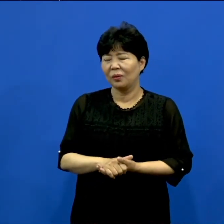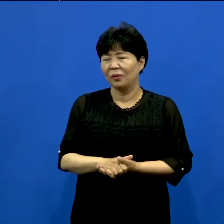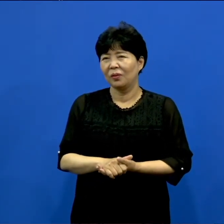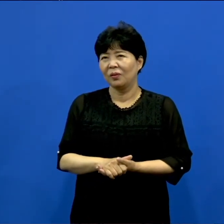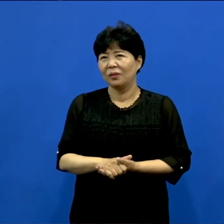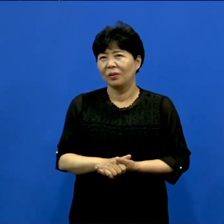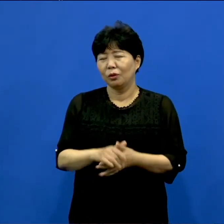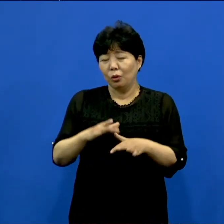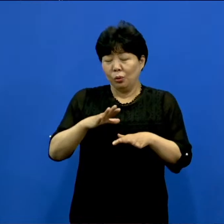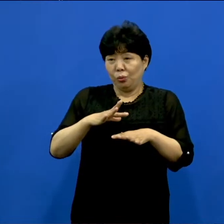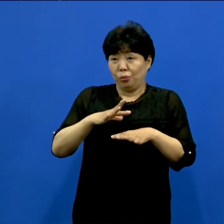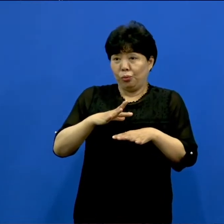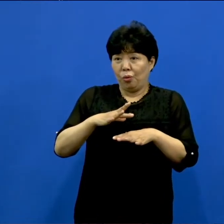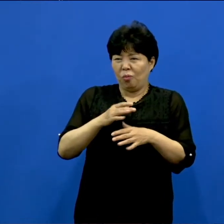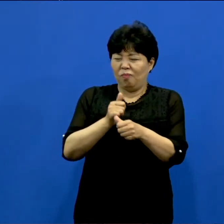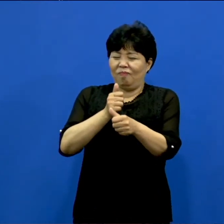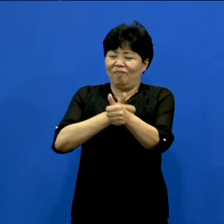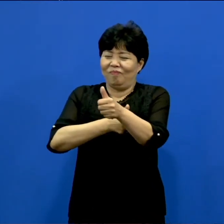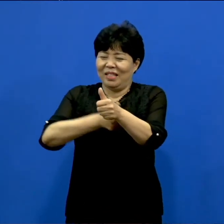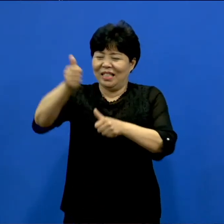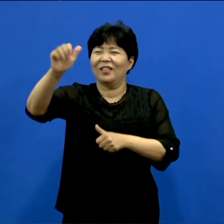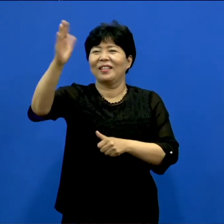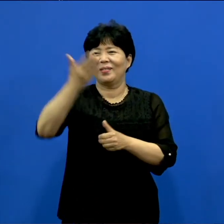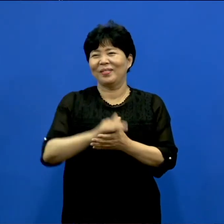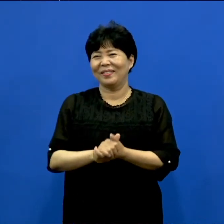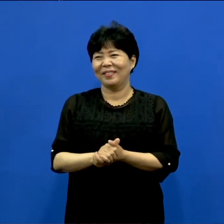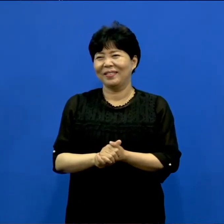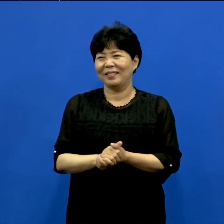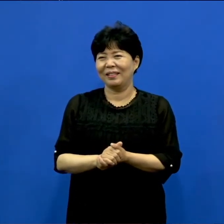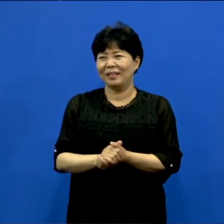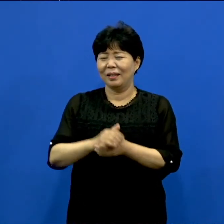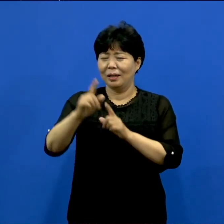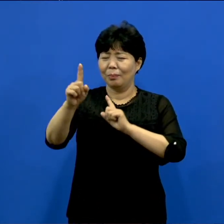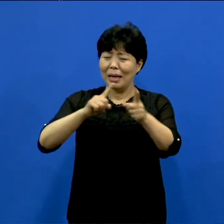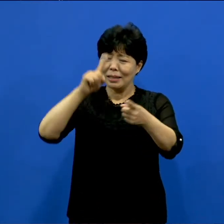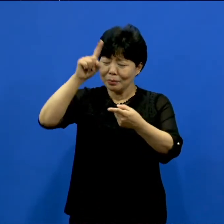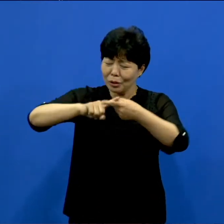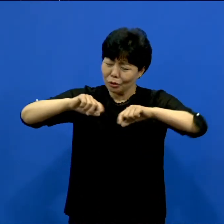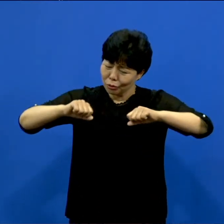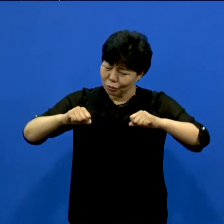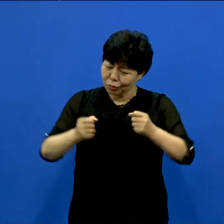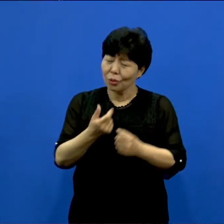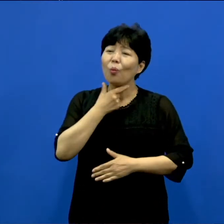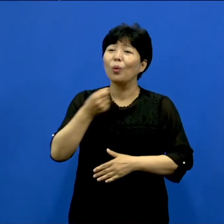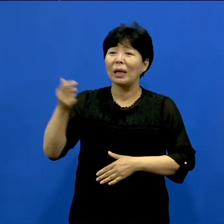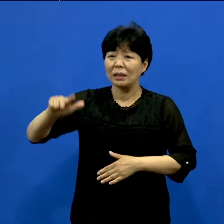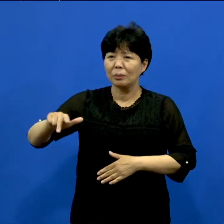두려움을 이겨내야 돼요. 여러분 말씀에 순종하려고 할 때 두려움이 올 수가 있어요. 그걸 극복해내야 돼요.